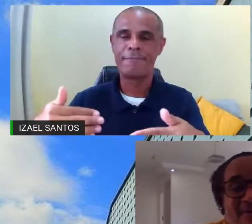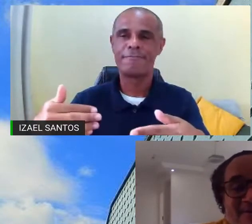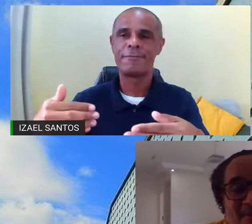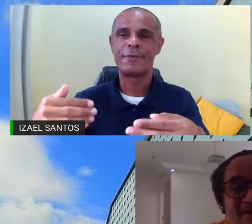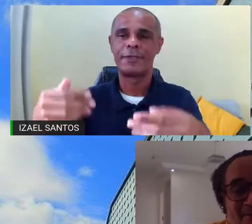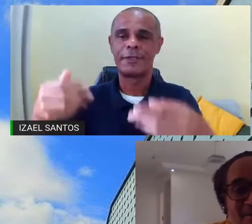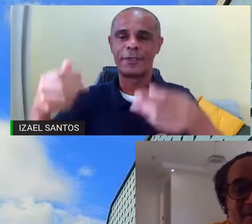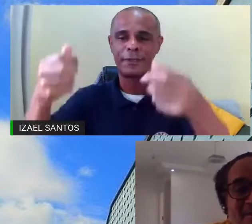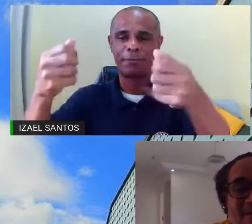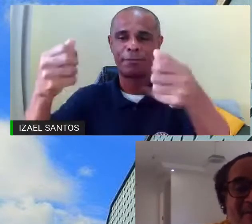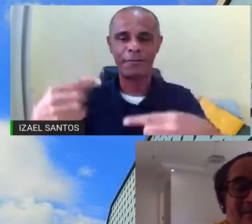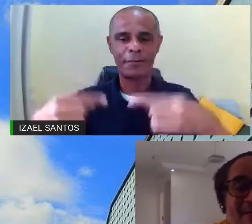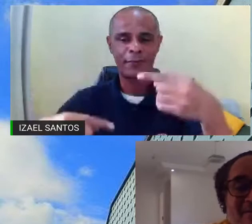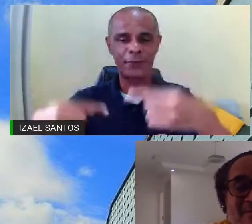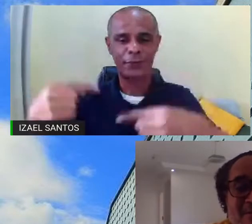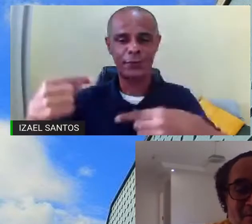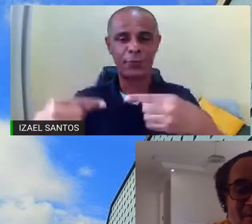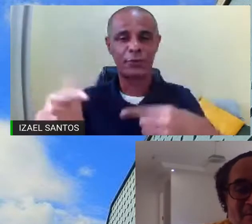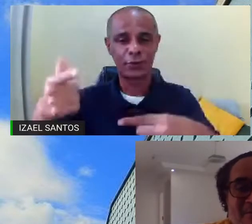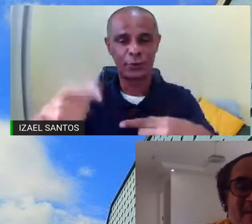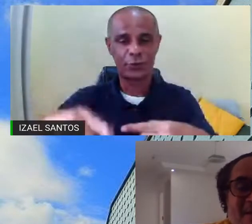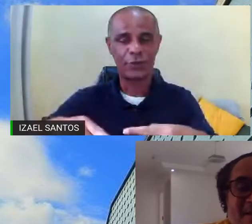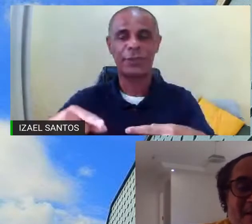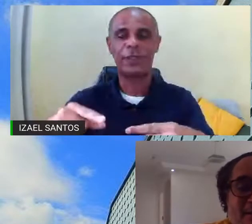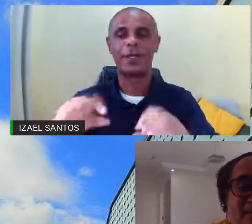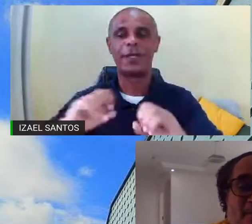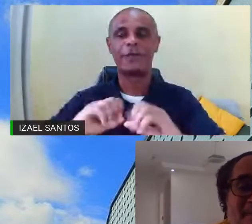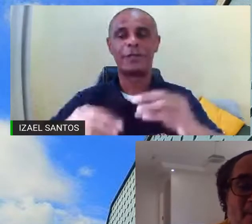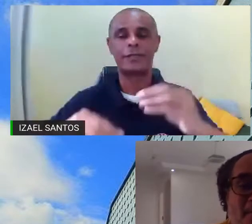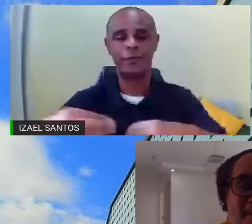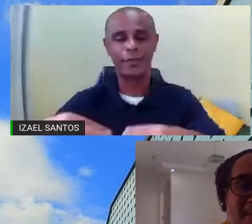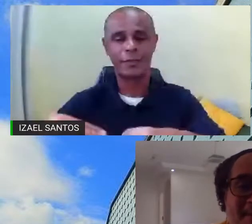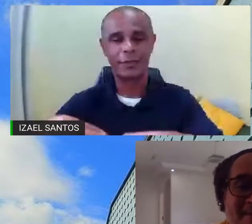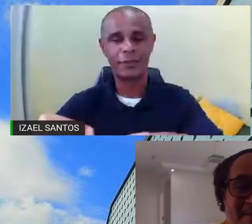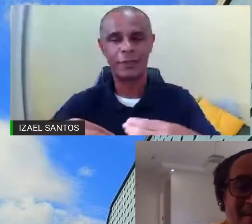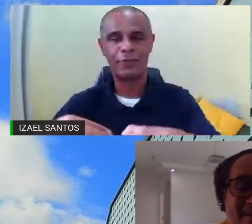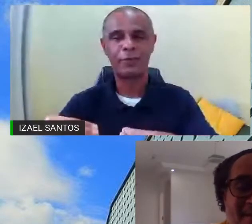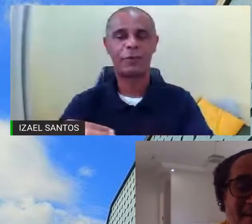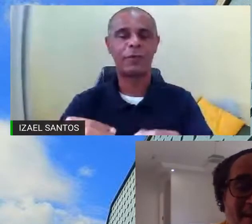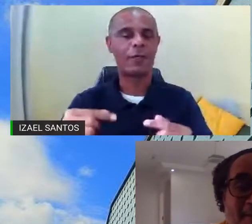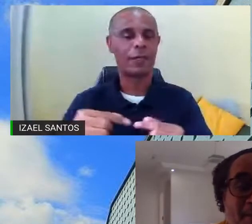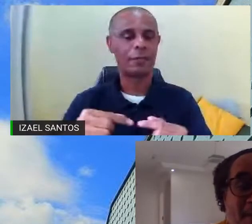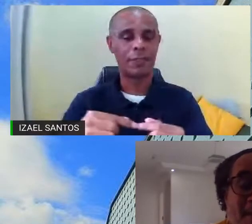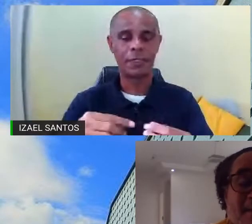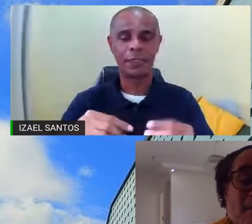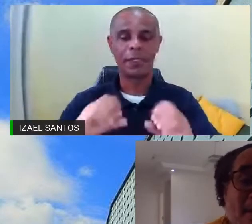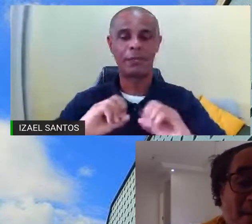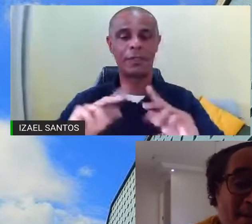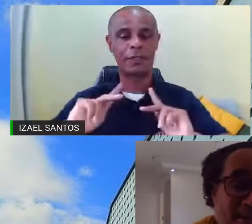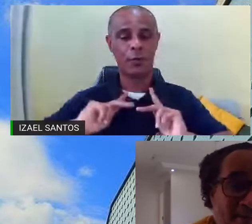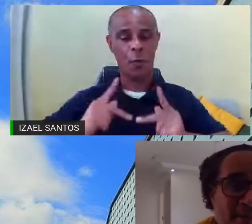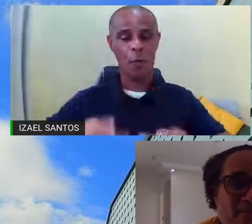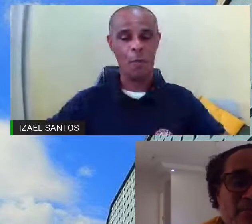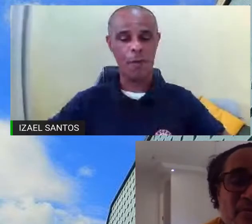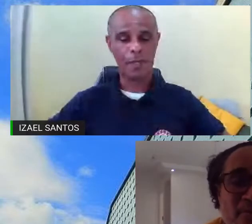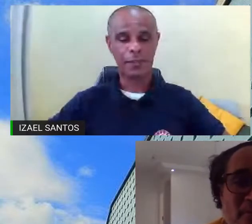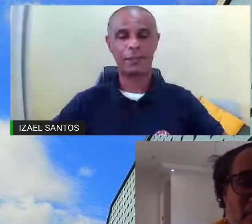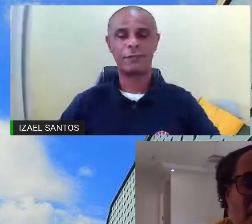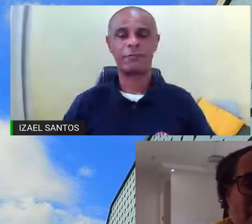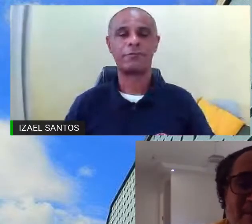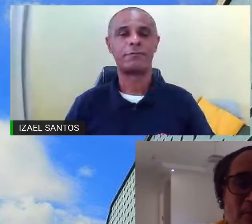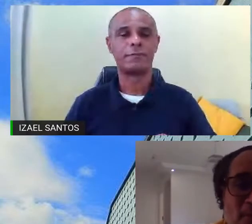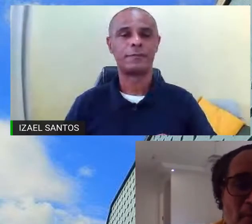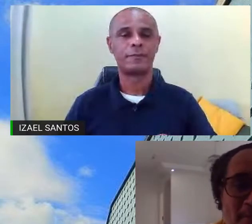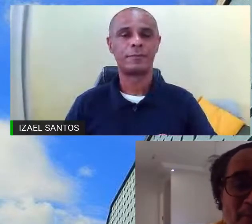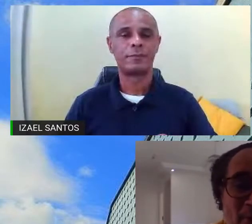ataca fortemente, né, na verdade, o sentido de uma formação humana mais integrada. Isso dentro de um